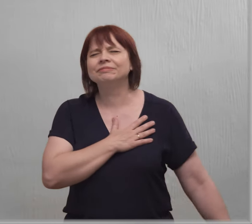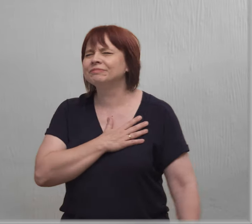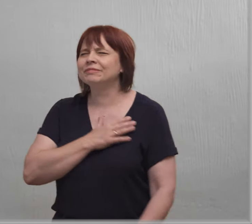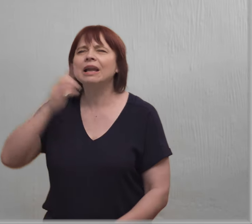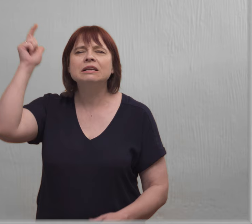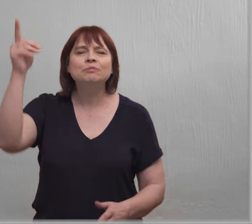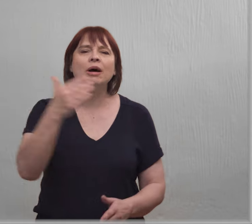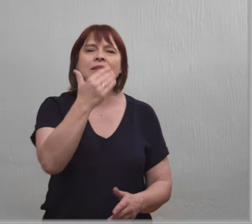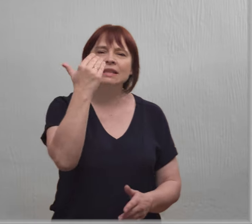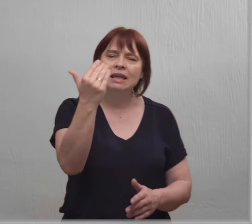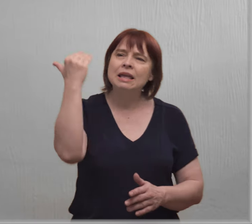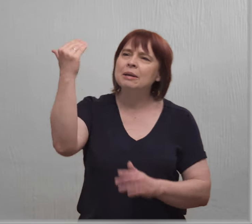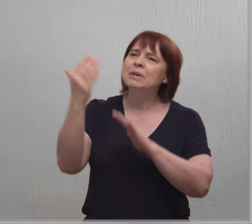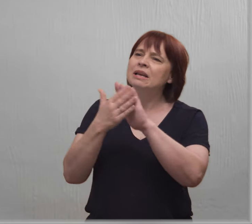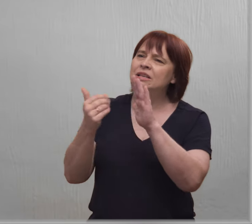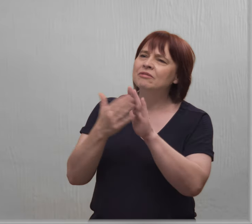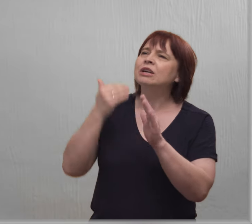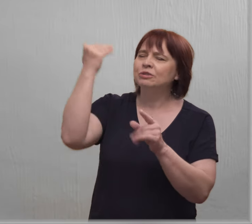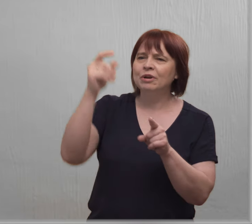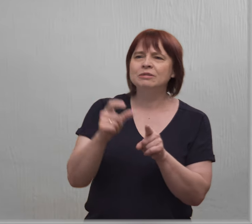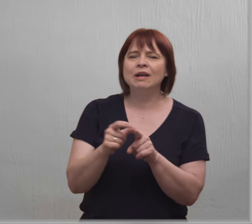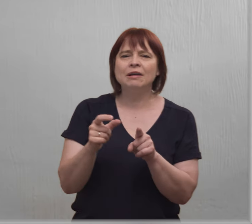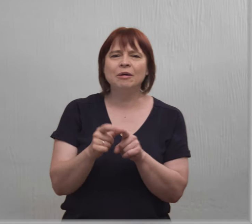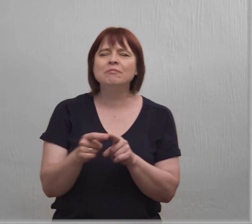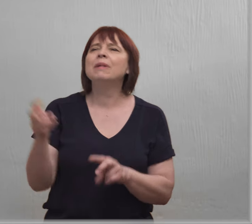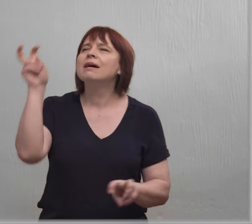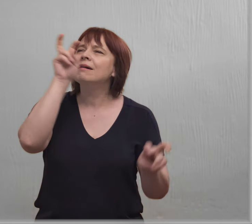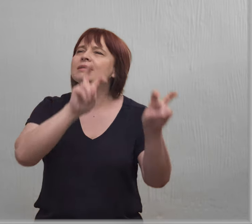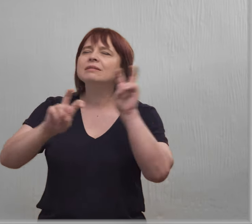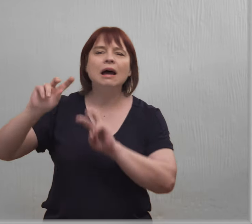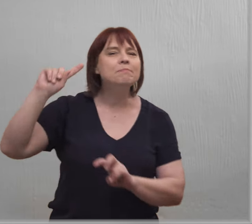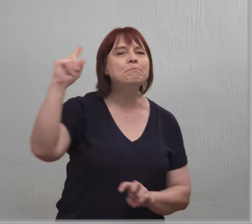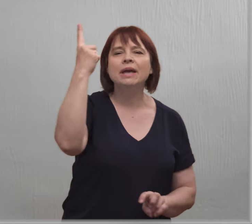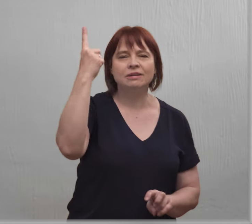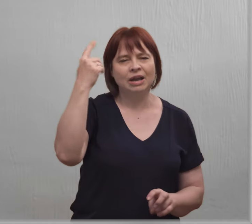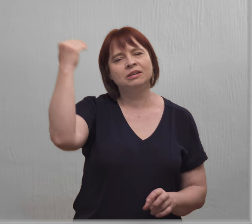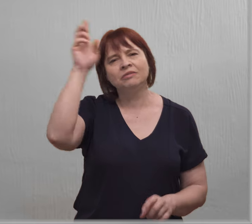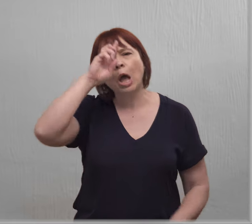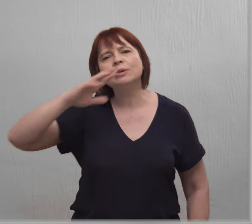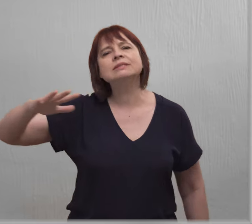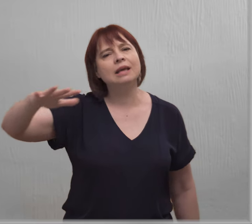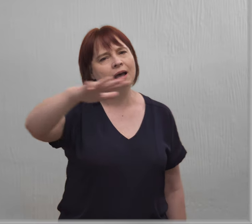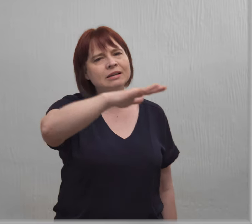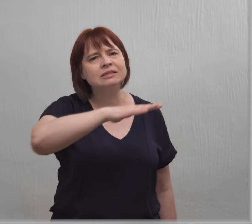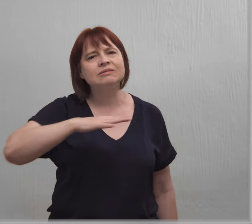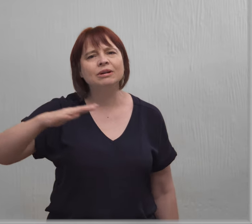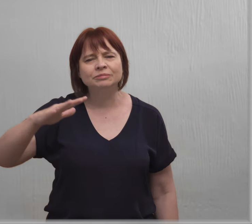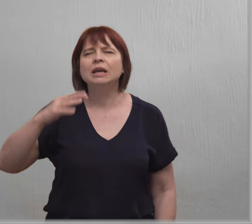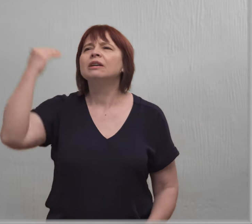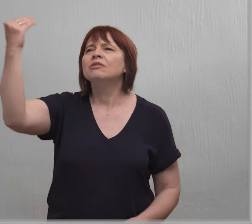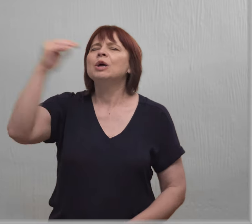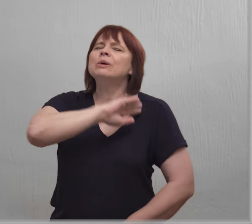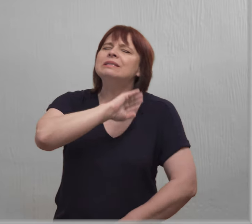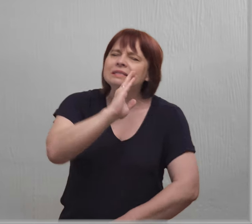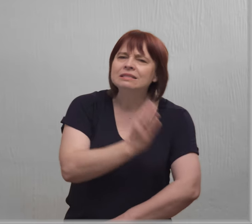Господь, Ты призываешь нас в Своем Слове искать прежде всего Царствие Твое, силу